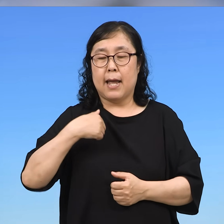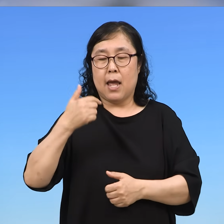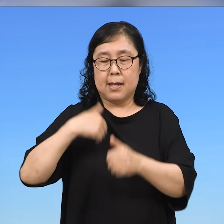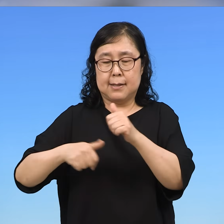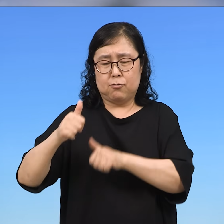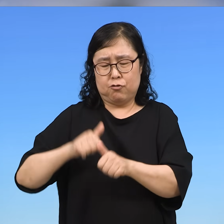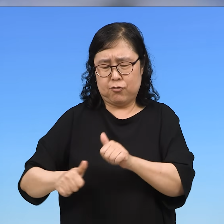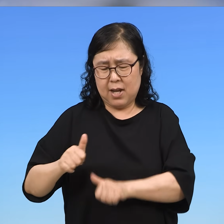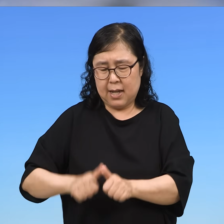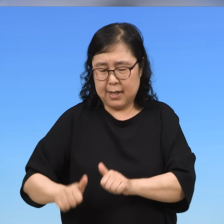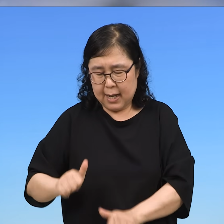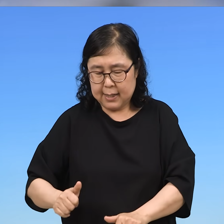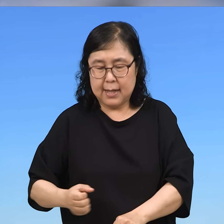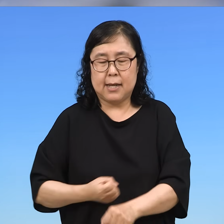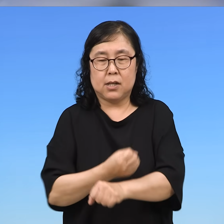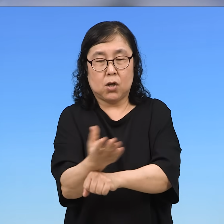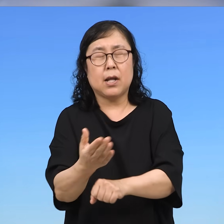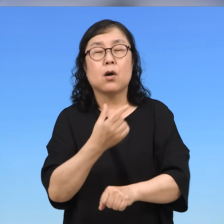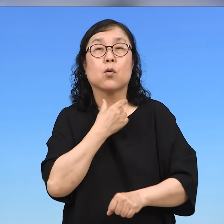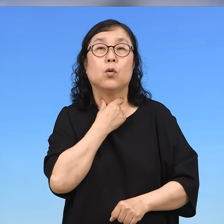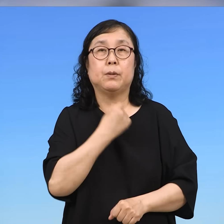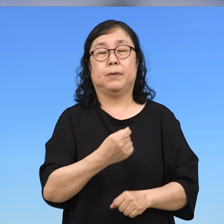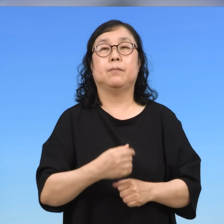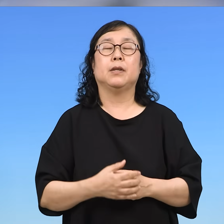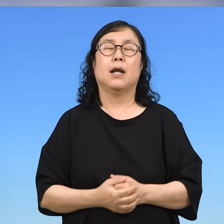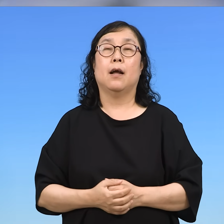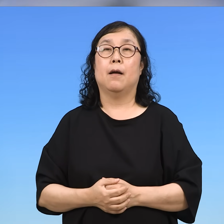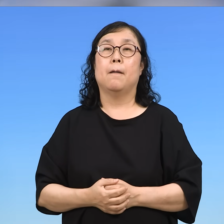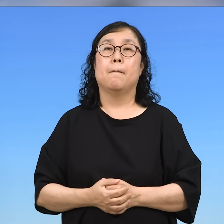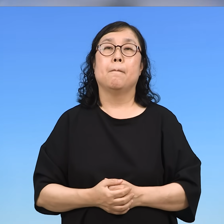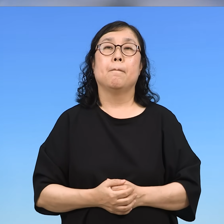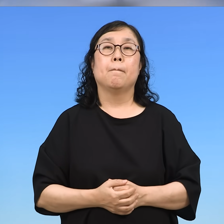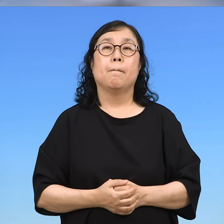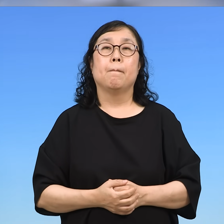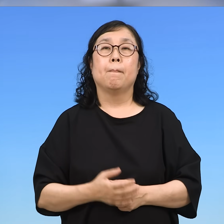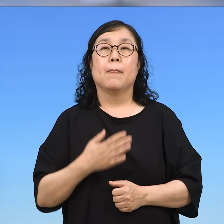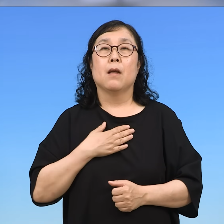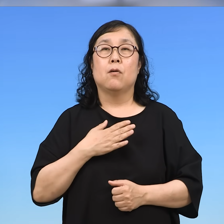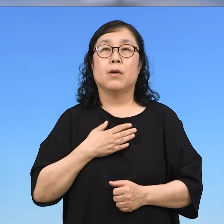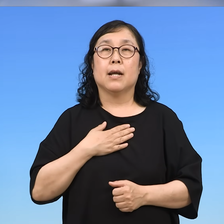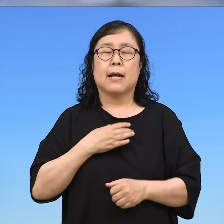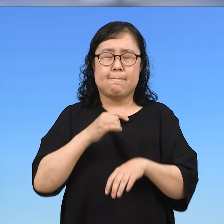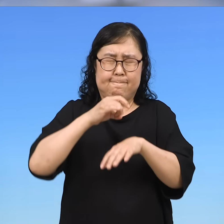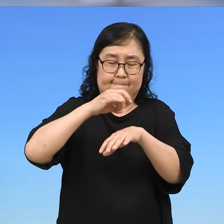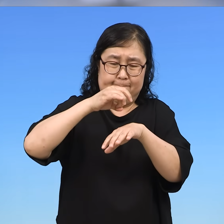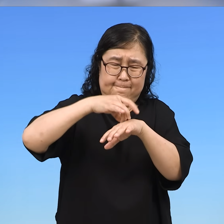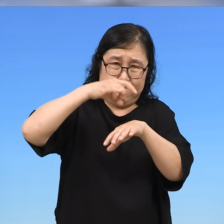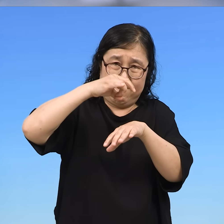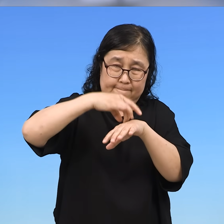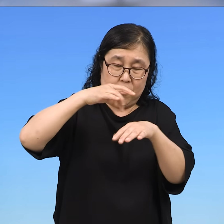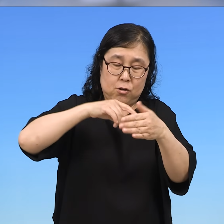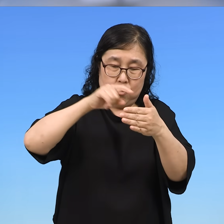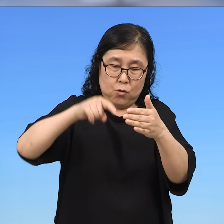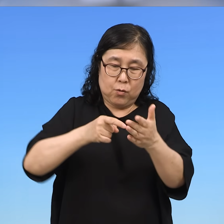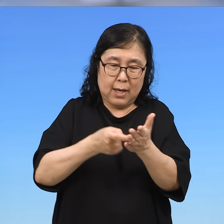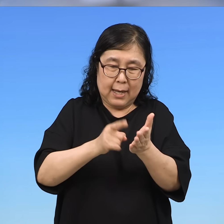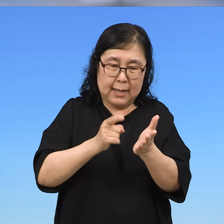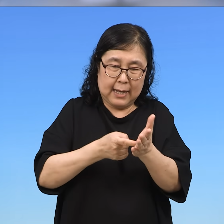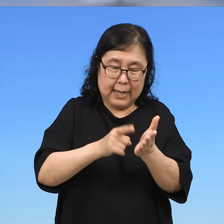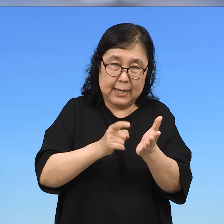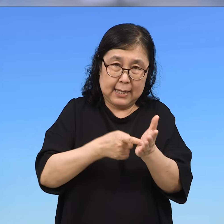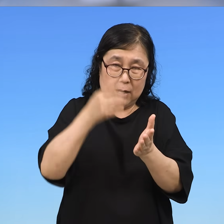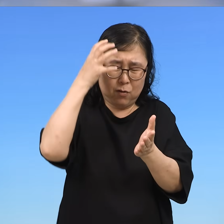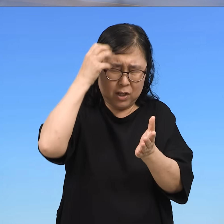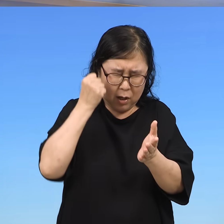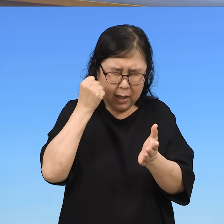오고 오는 세대에 전하렵니다. 여러분 아시겠습니까? 우리 마음의 뼛속에 기억해야 될 고린도전서 11장